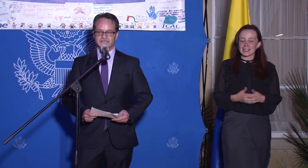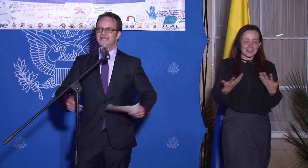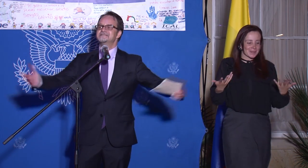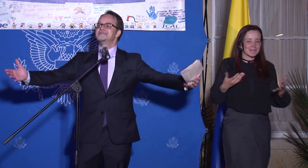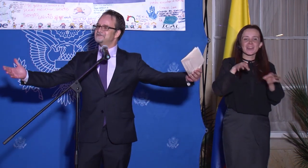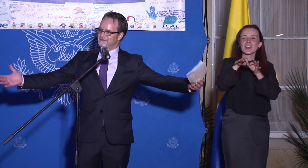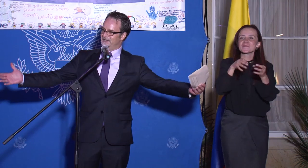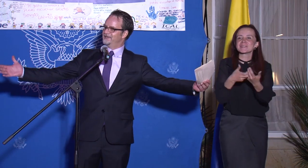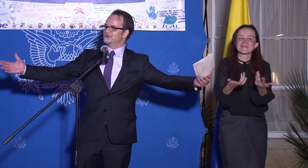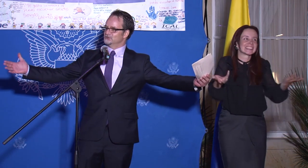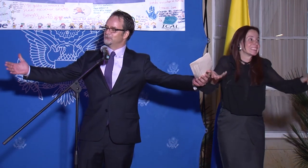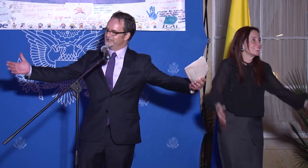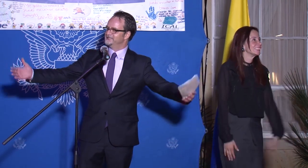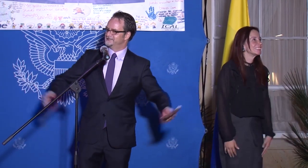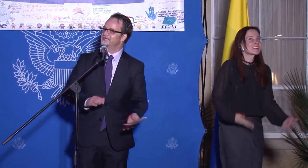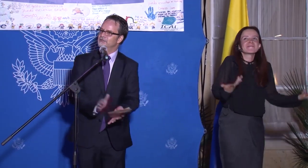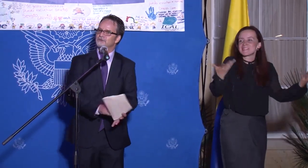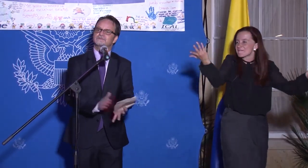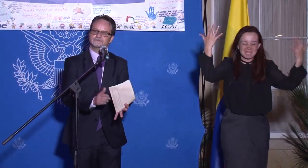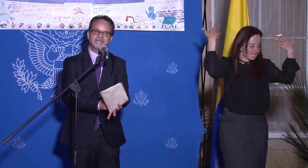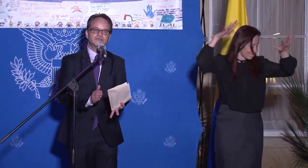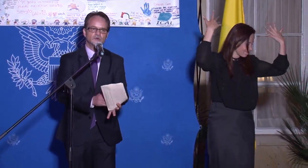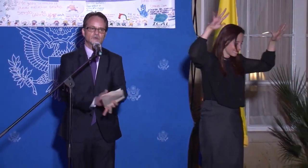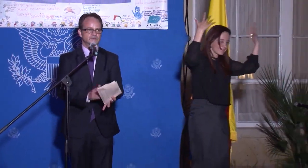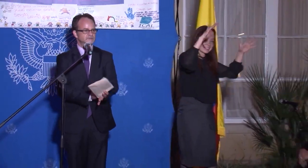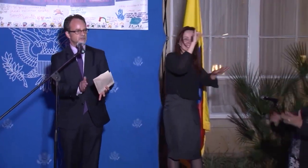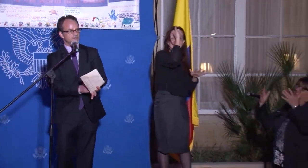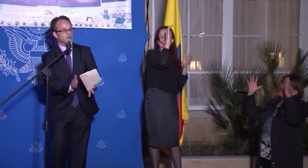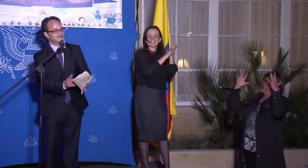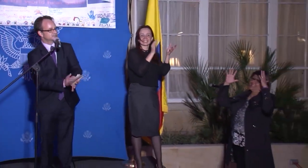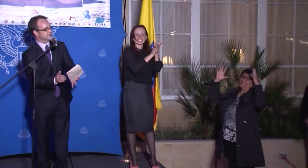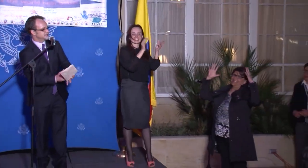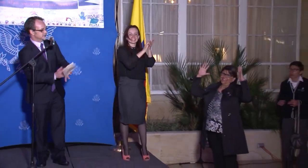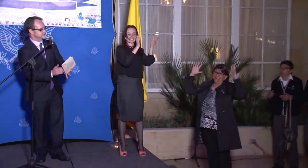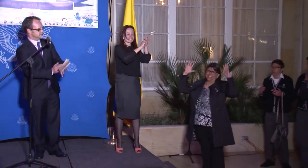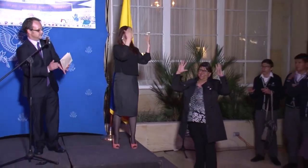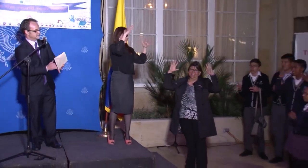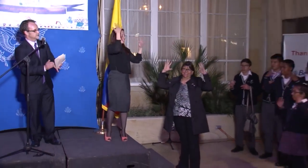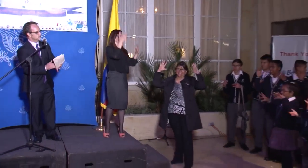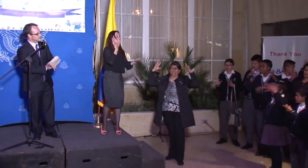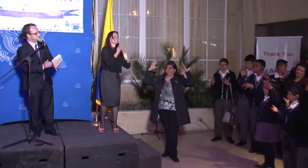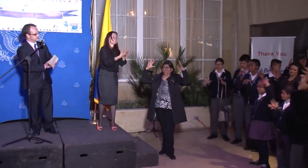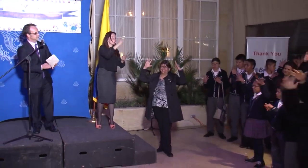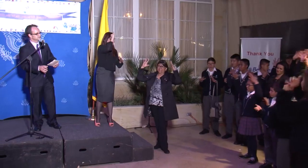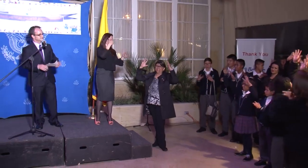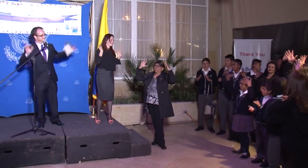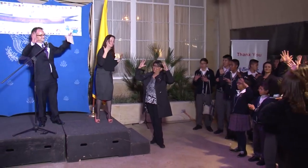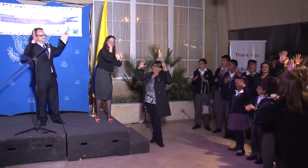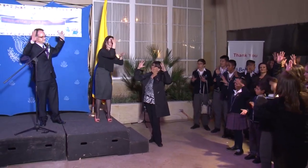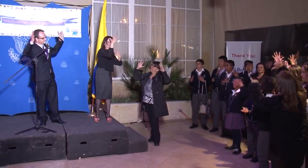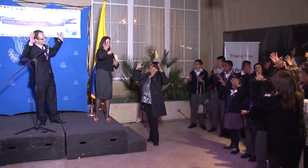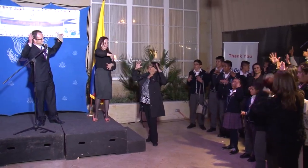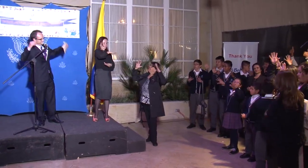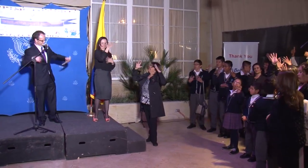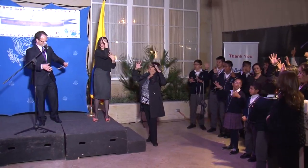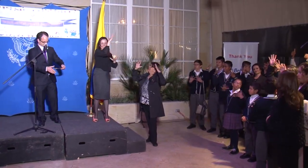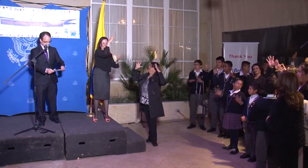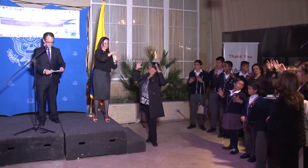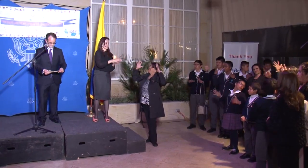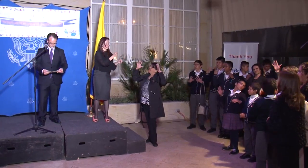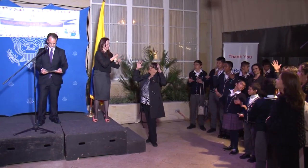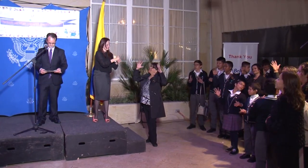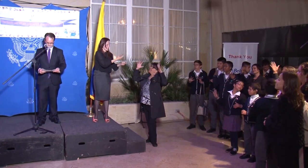No sé qué más decirles. Démosles un aplauso también a ICAL. Gracias. Un aplauso. Gracias, ICAL. Y felicitaciones. Felicitaciones por